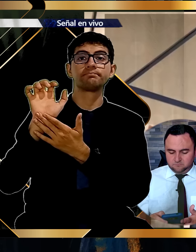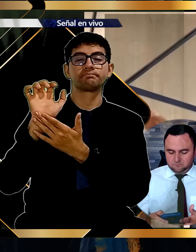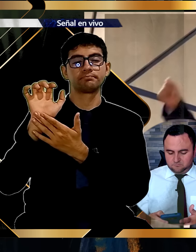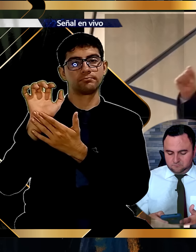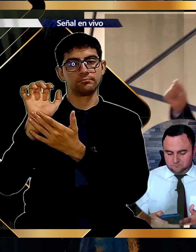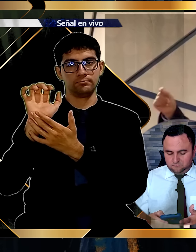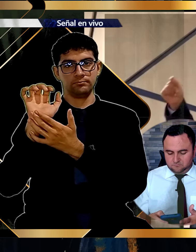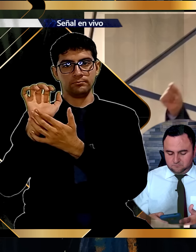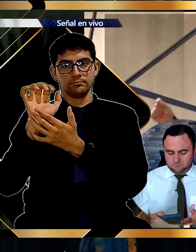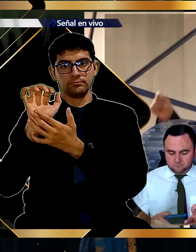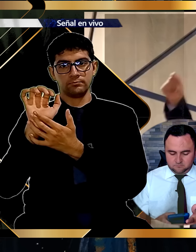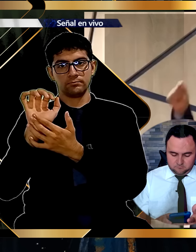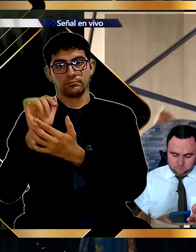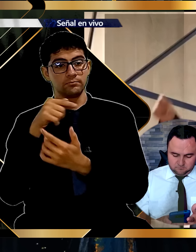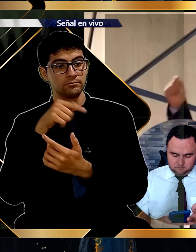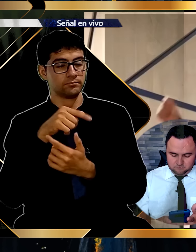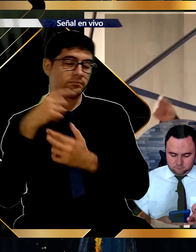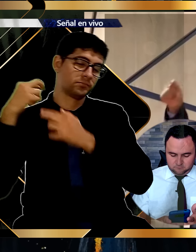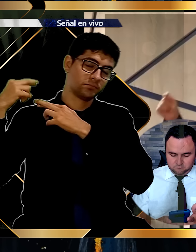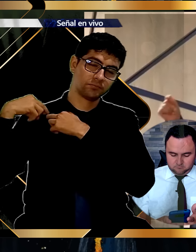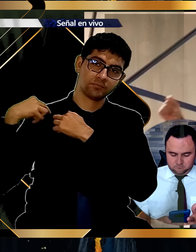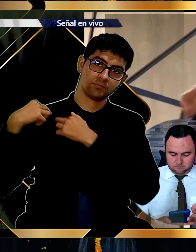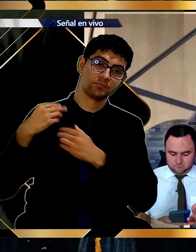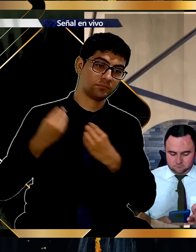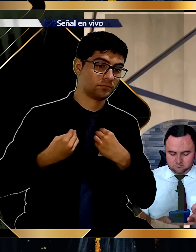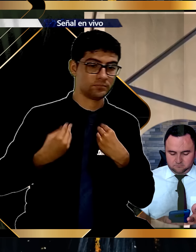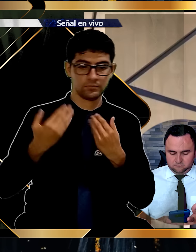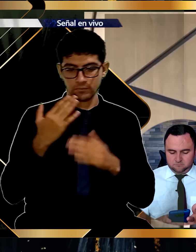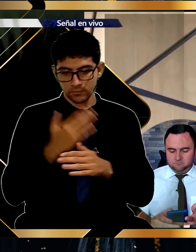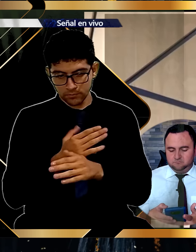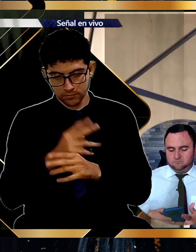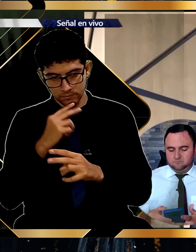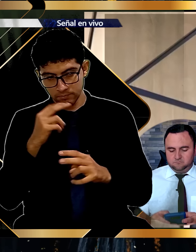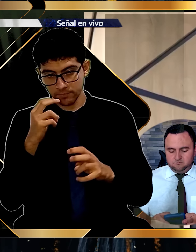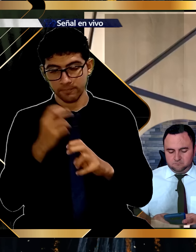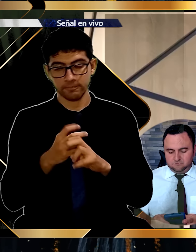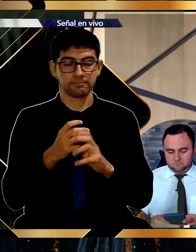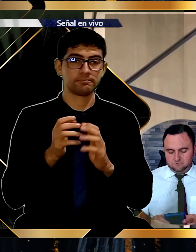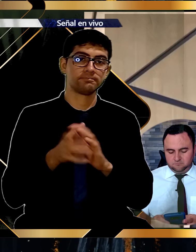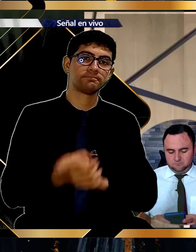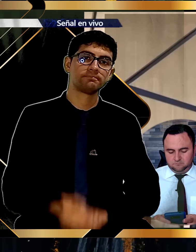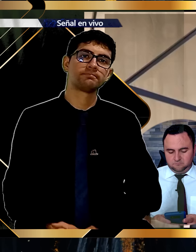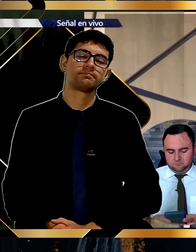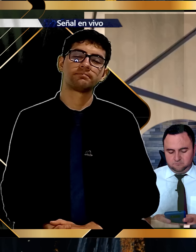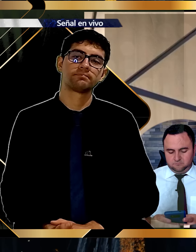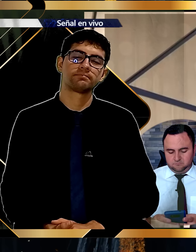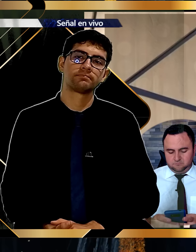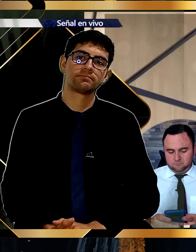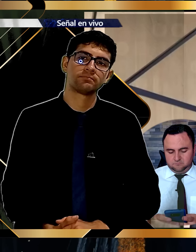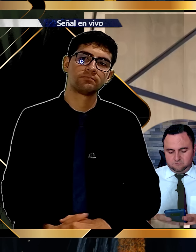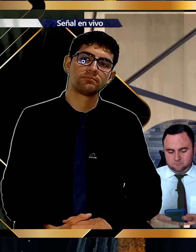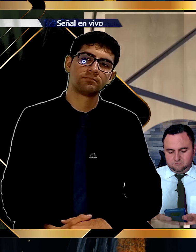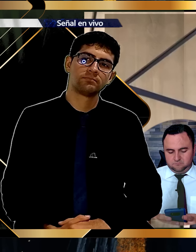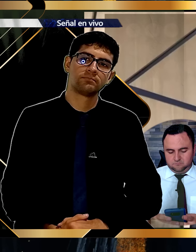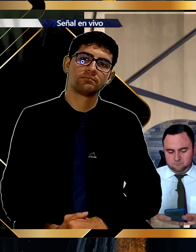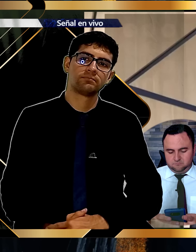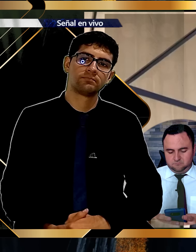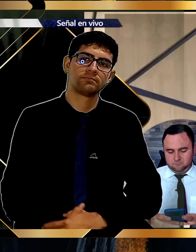costados y espinos a vuestros ojos todos los días de vuestra vida. Y ahí lo tienen. tratando de librarse,